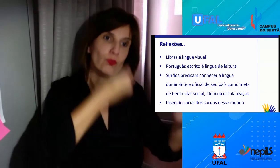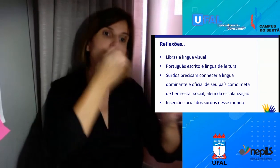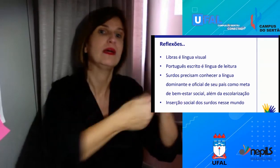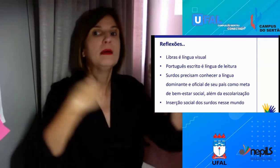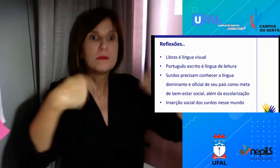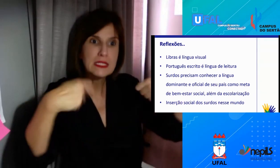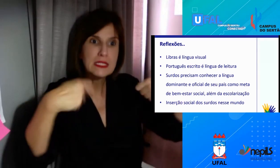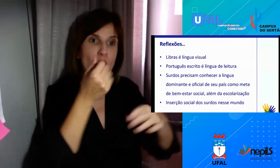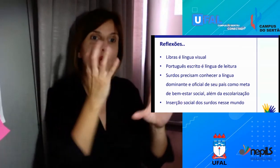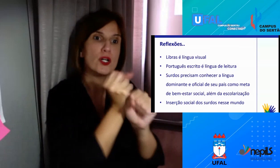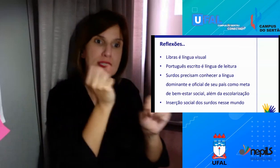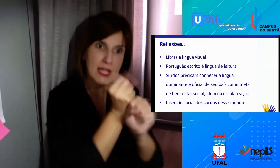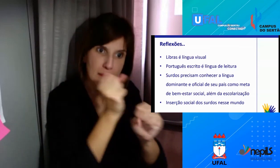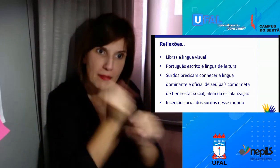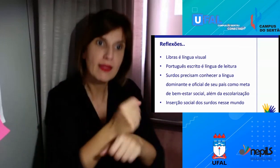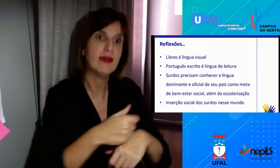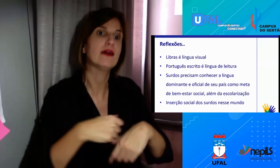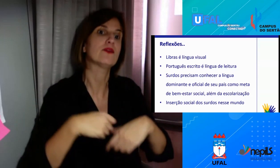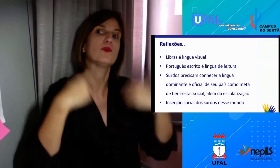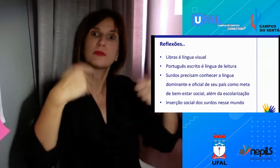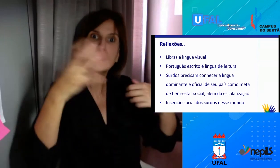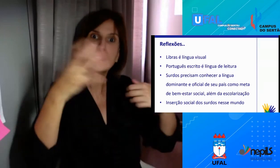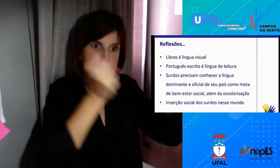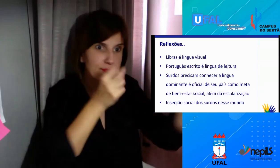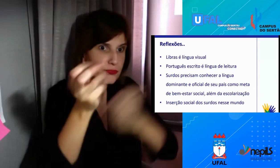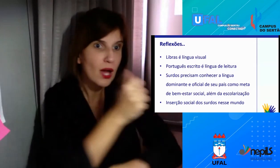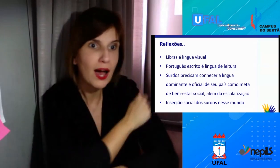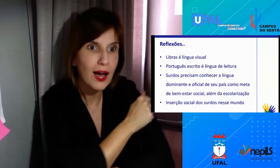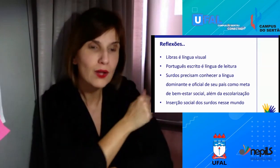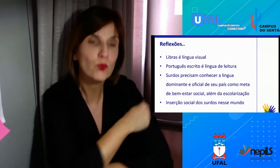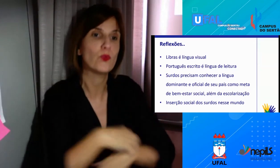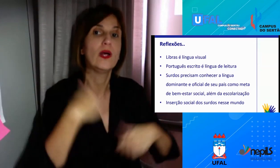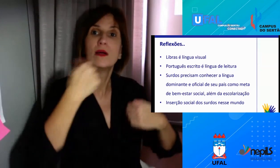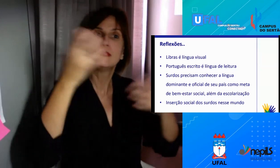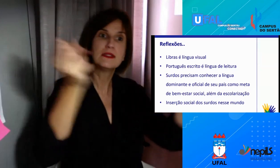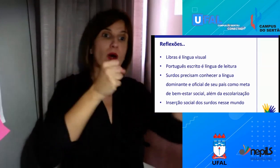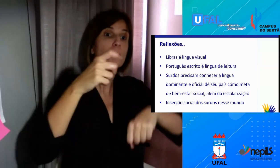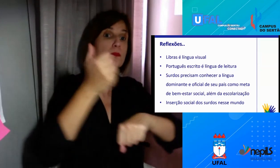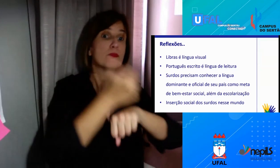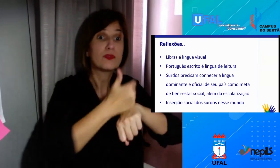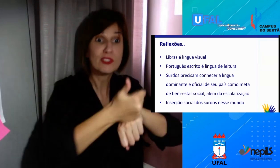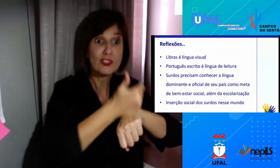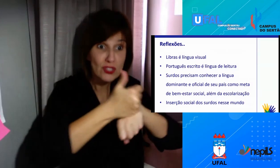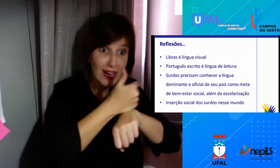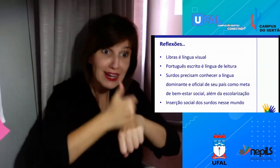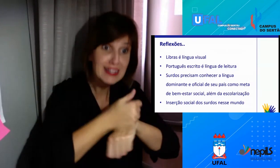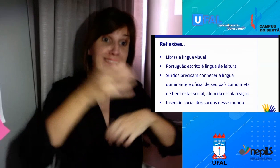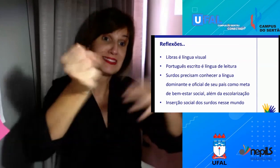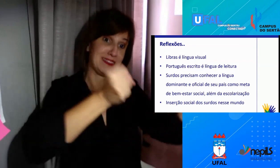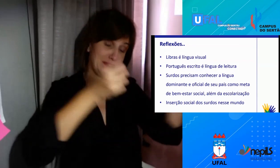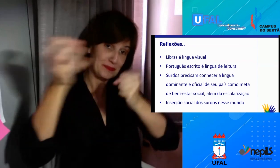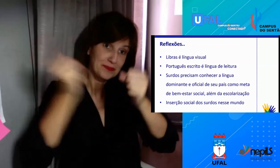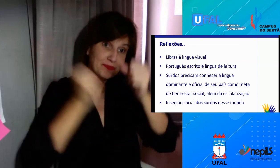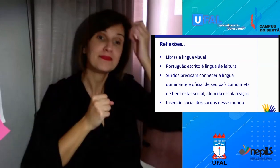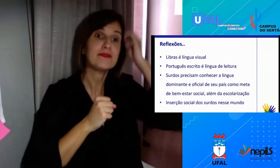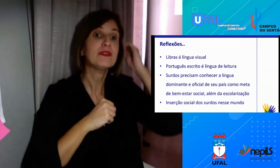ir adquirindo novos e outros conhecimentos. Então, que outros alunos possam